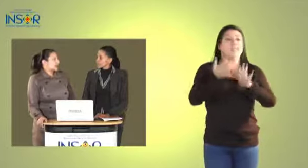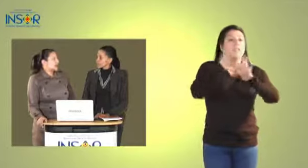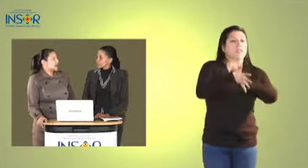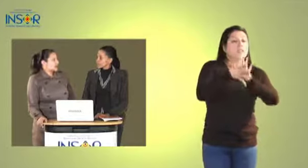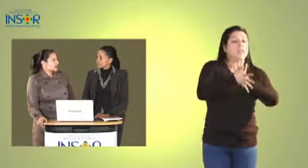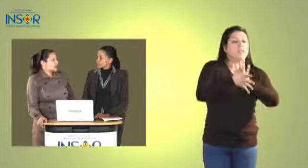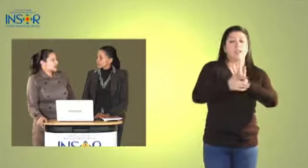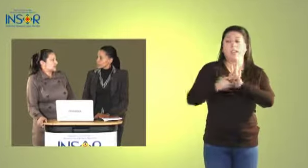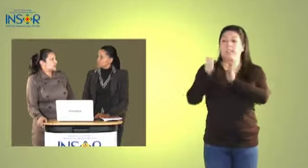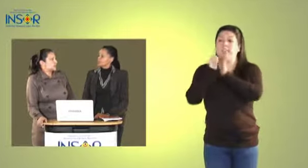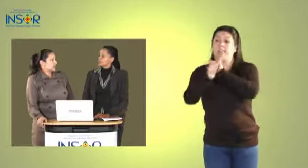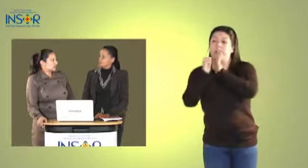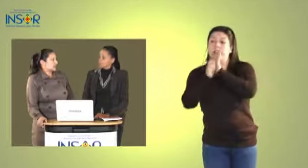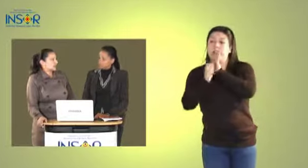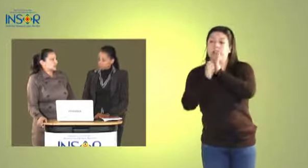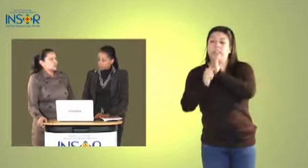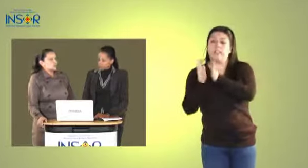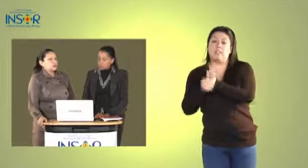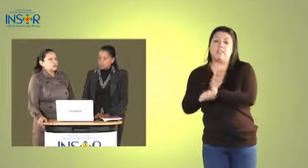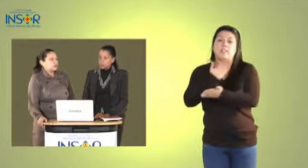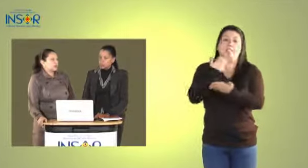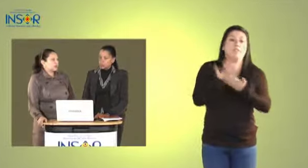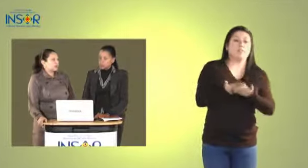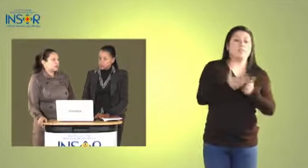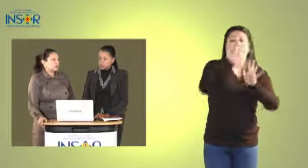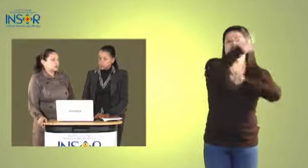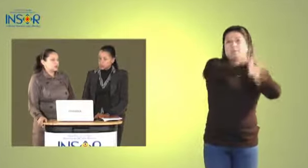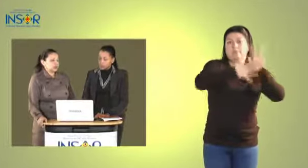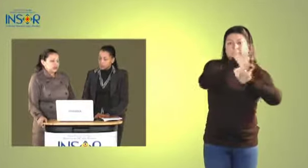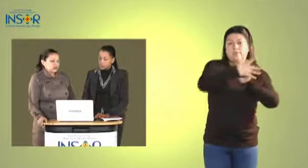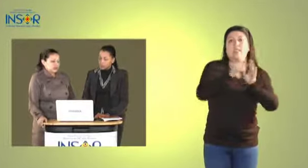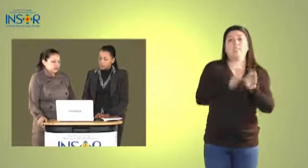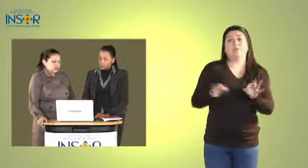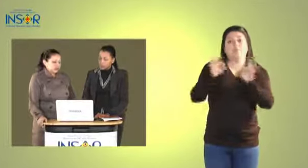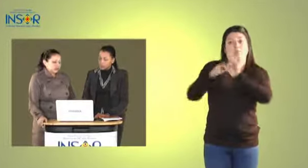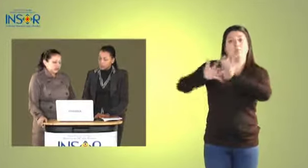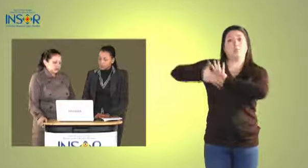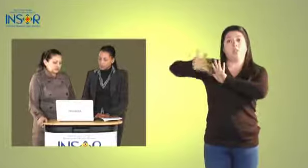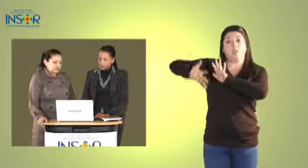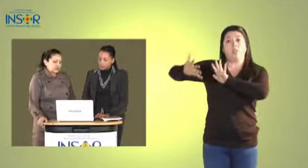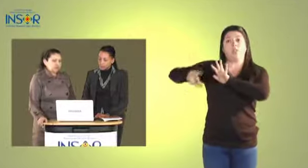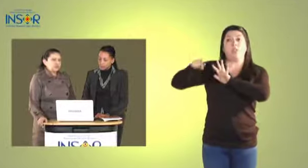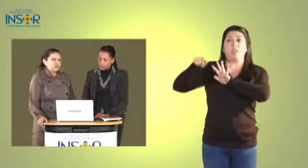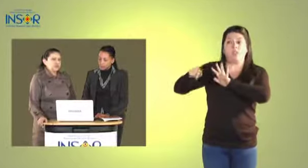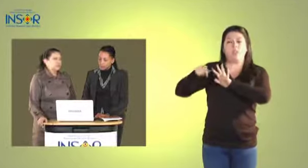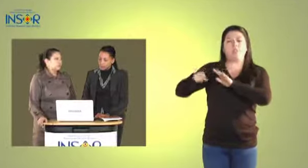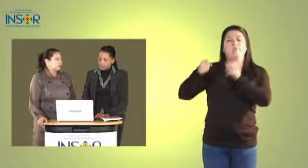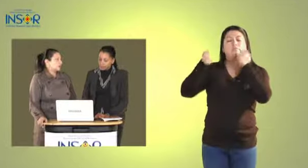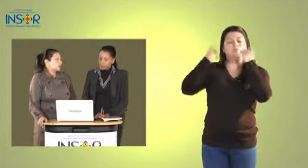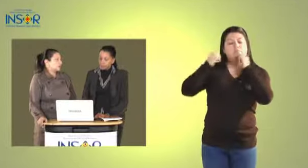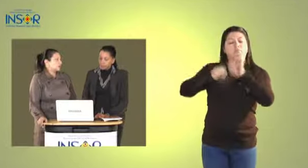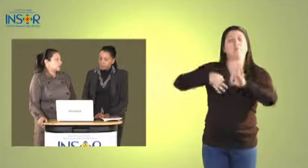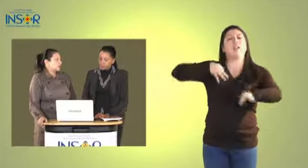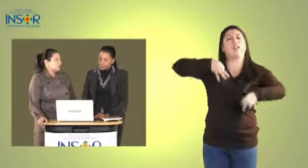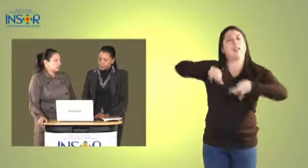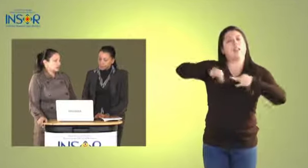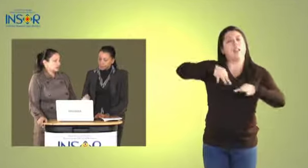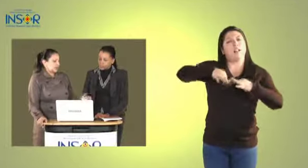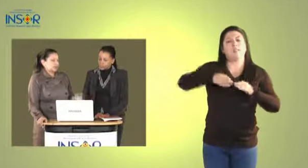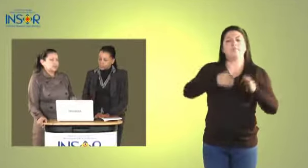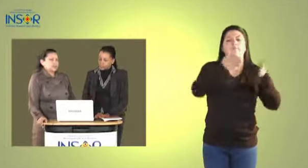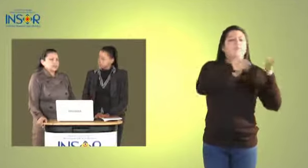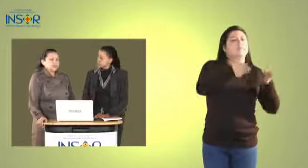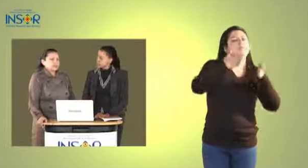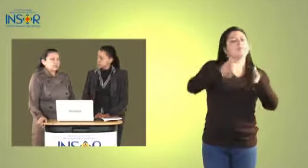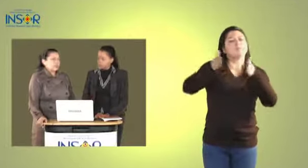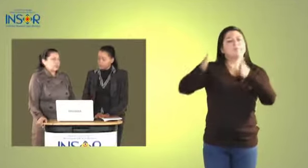escrita a la lengua de señas auténtica, también es un papel importante del modelo del que se va a explicar ampliamente cuando se hable de los diferentes momentos de